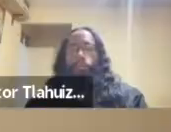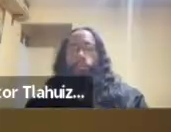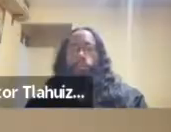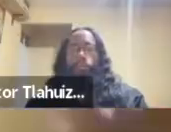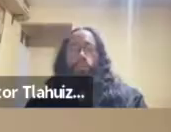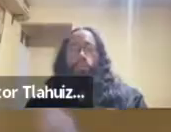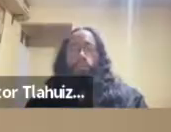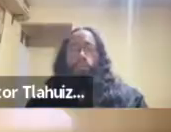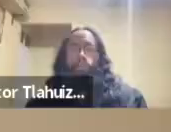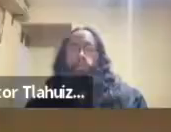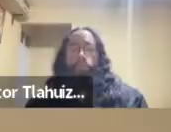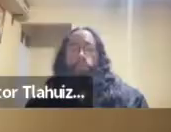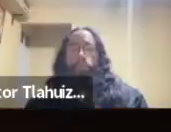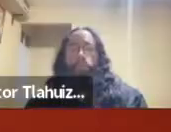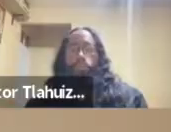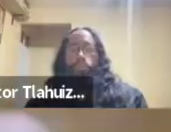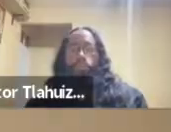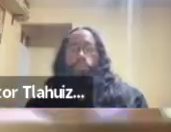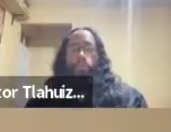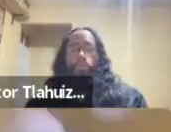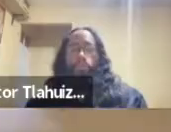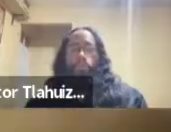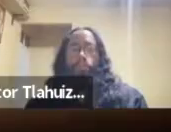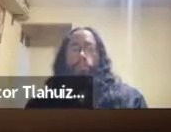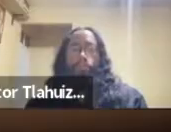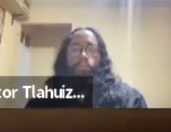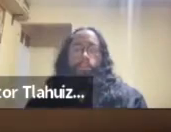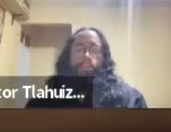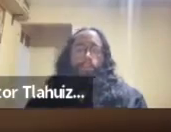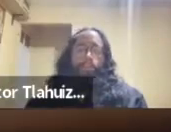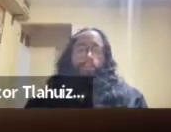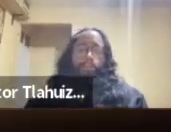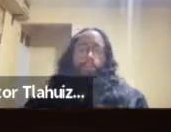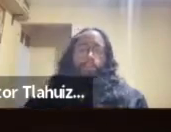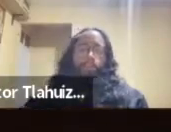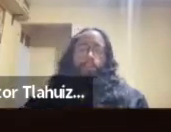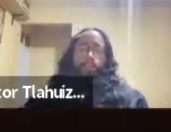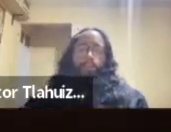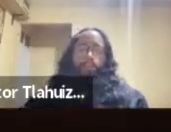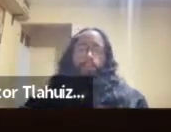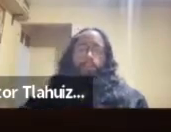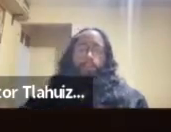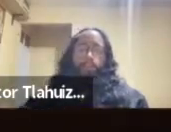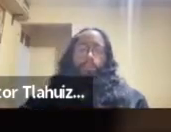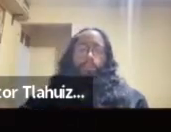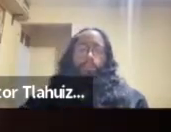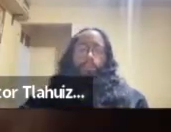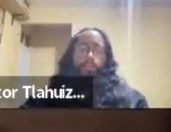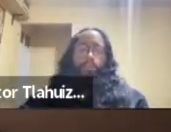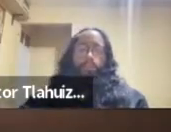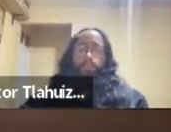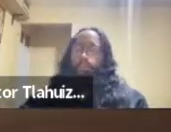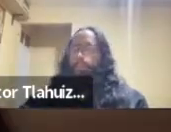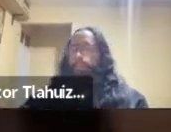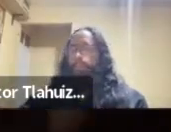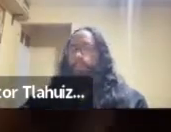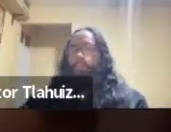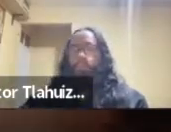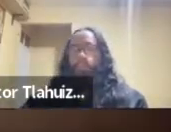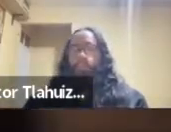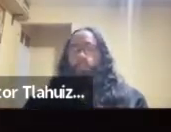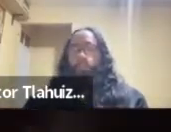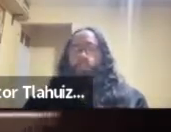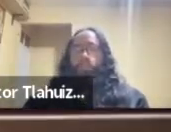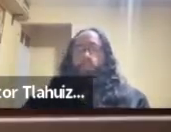ir. El neoliberalismo ha calado mucho desde el punto de vista de la cultura, usando el término cultura en su sentido más